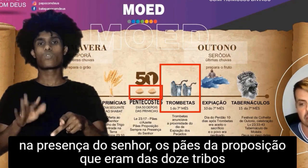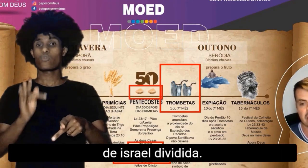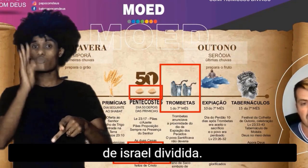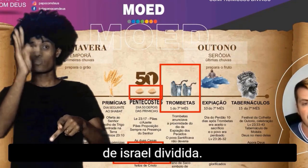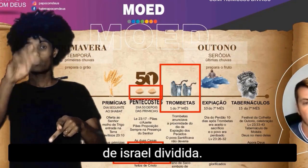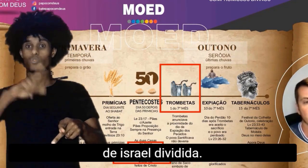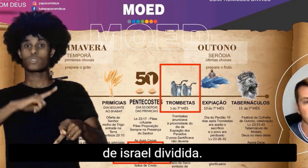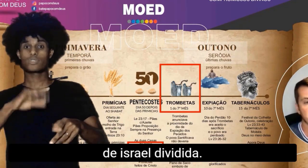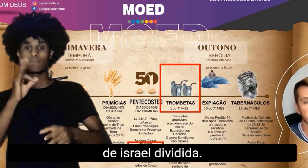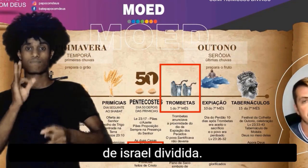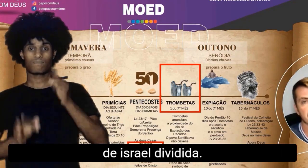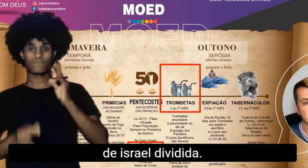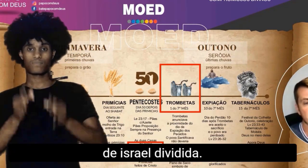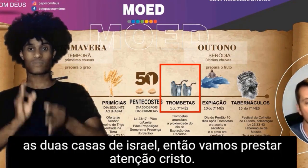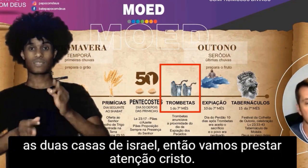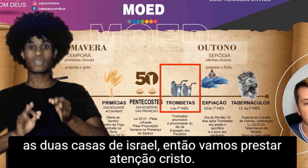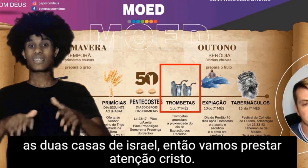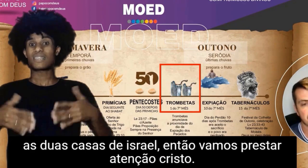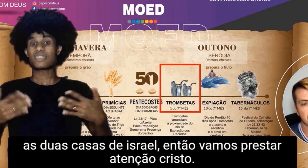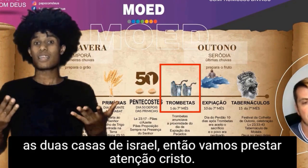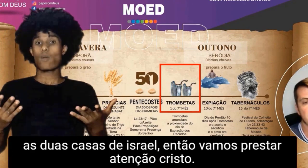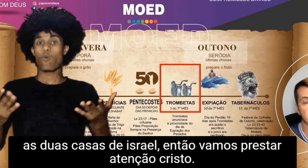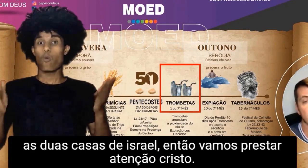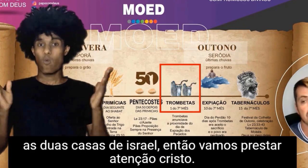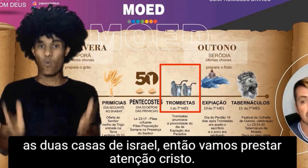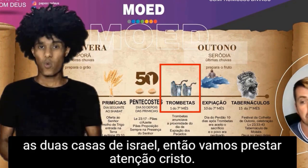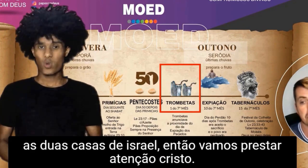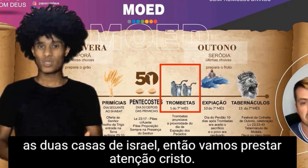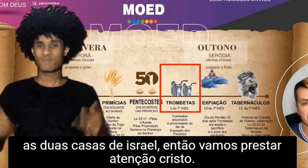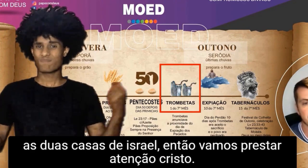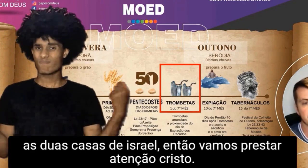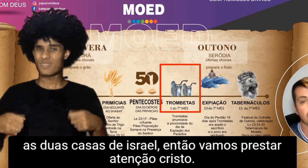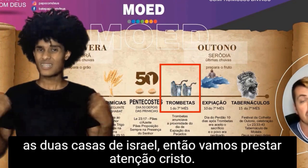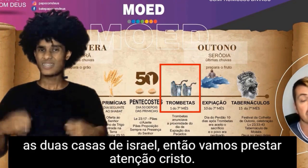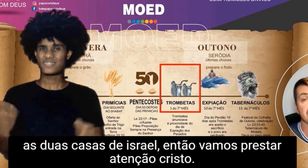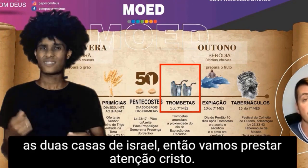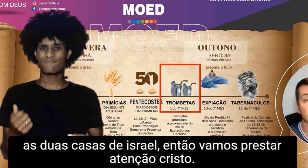12 tribos de Israel, divididas, né, as 2 casas de Israel. Então vamos